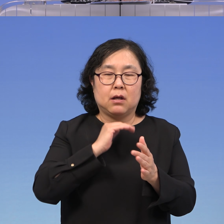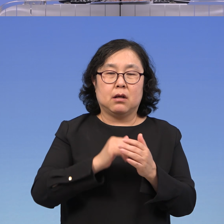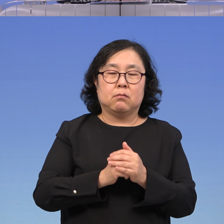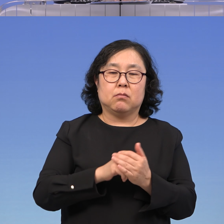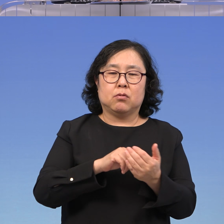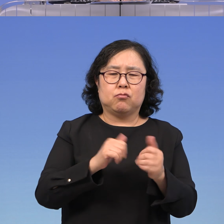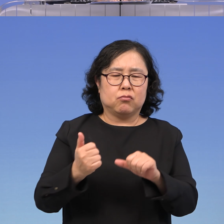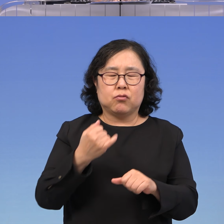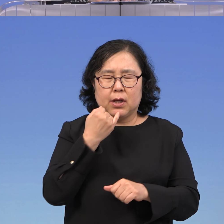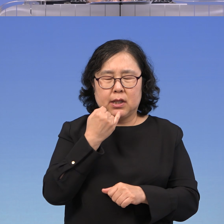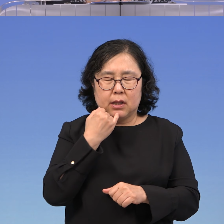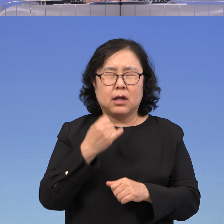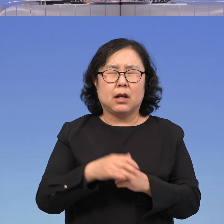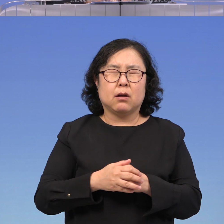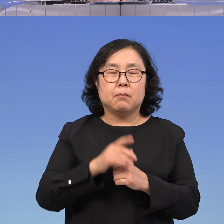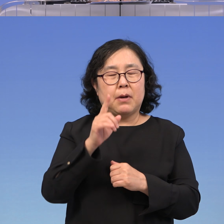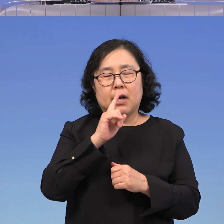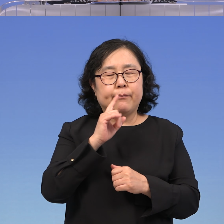없고